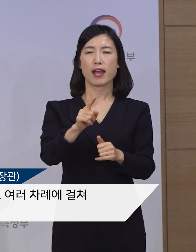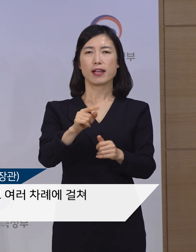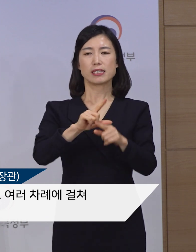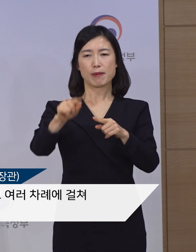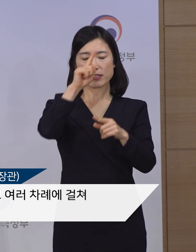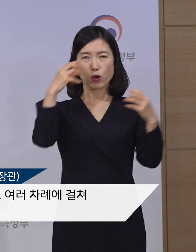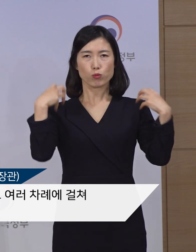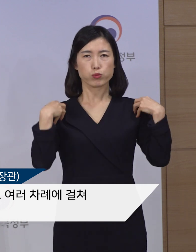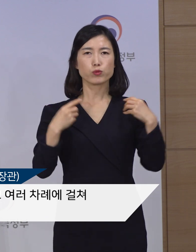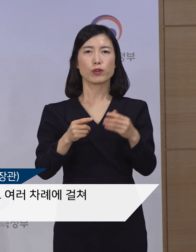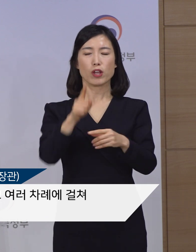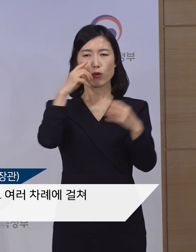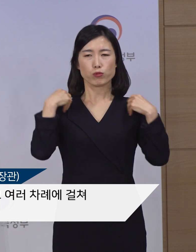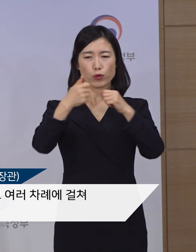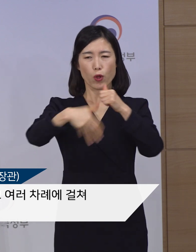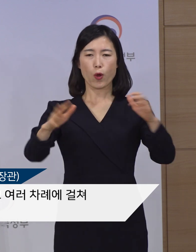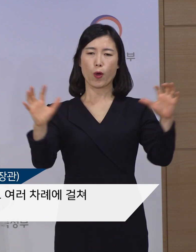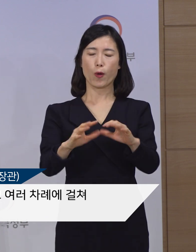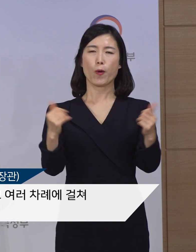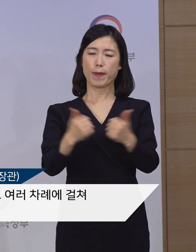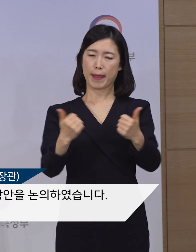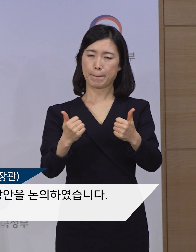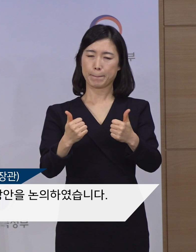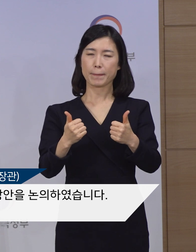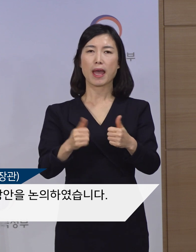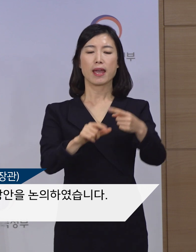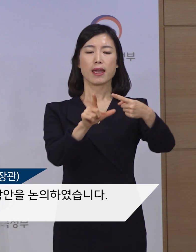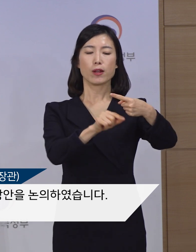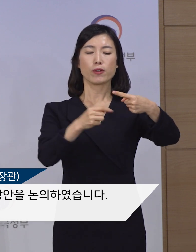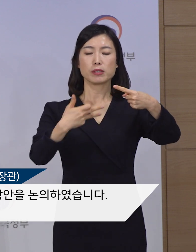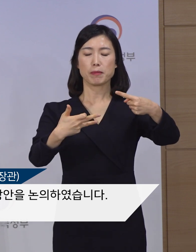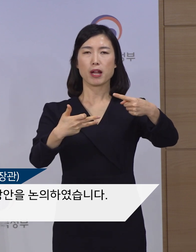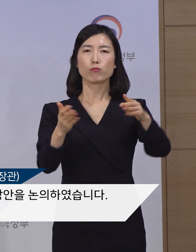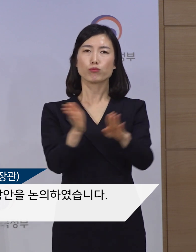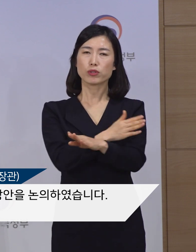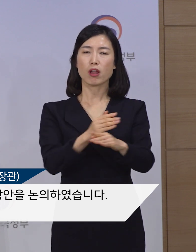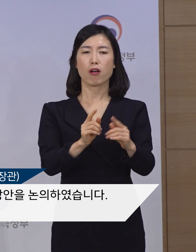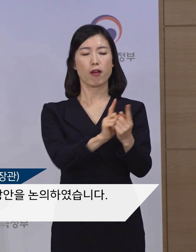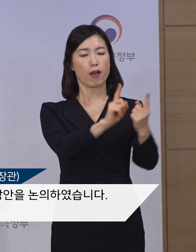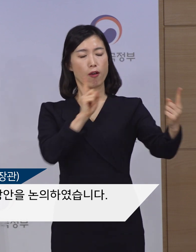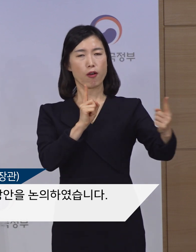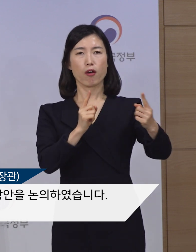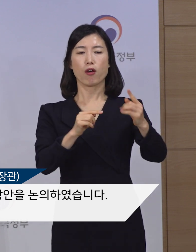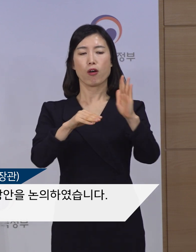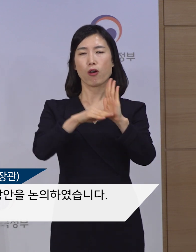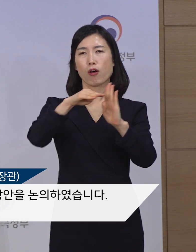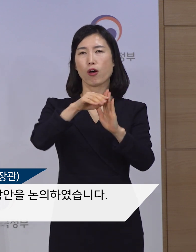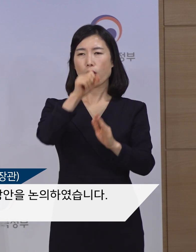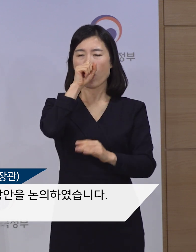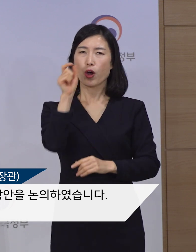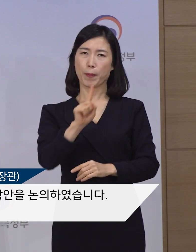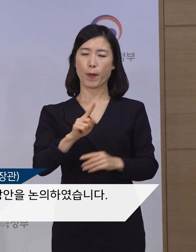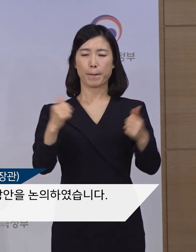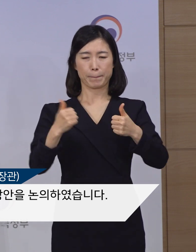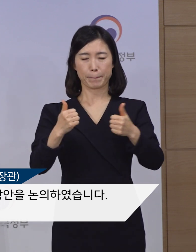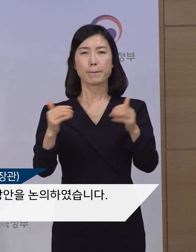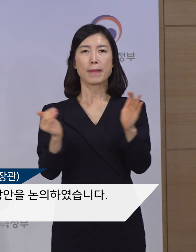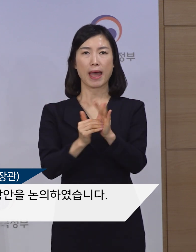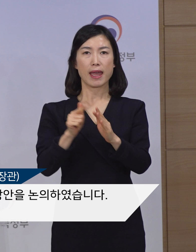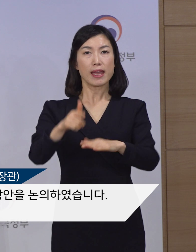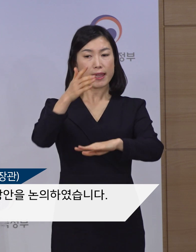전문가, 지자체, 관계부처 간의 논의를 거쳐 1월 18일부터에 적용될 사회적 거리두기 조정